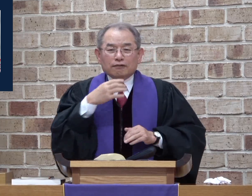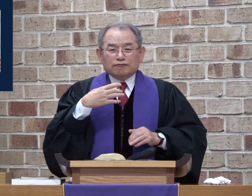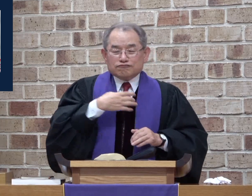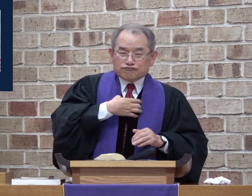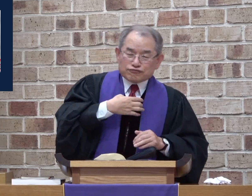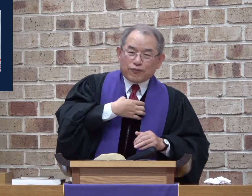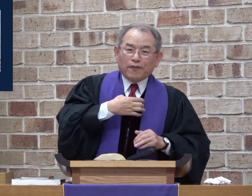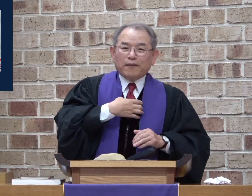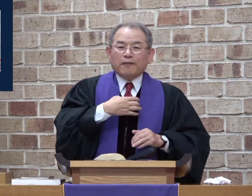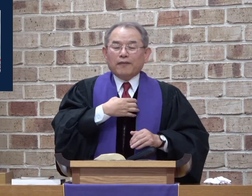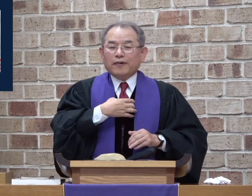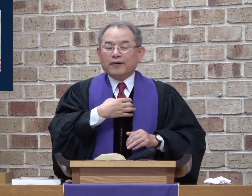때의 그 상황이